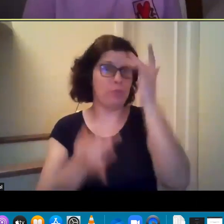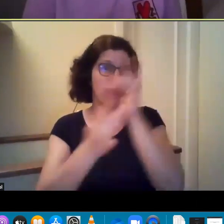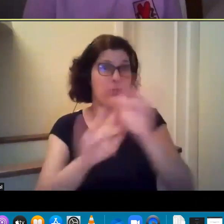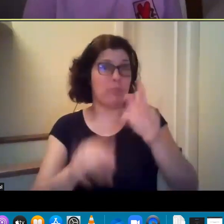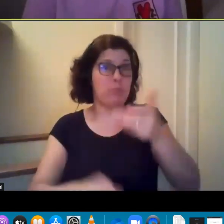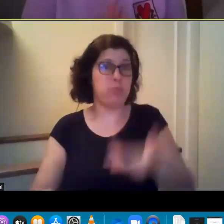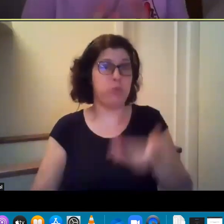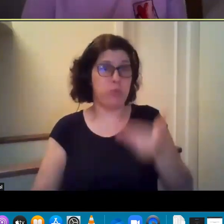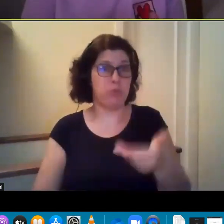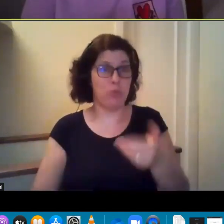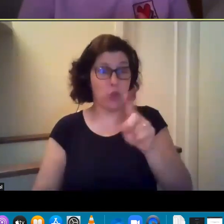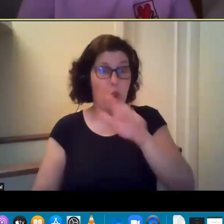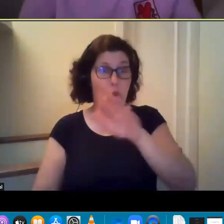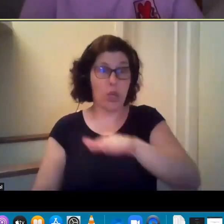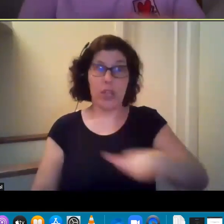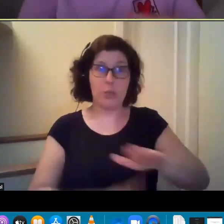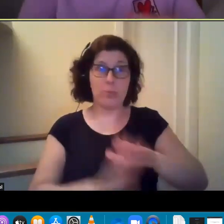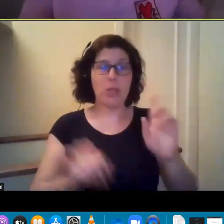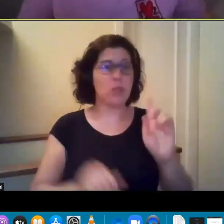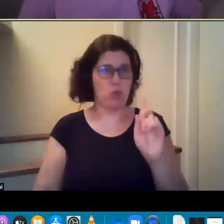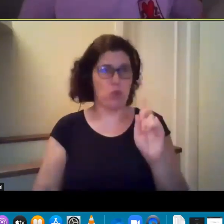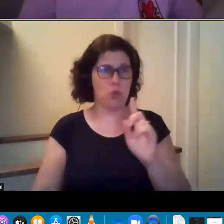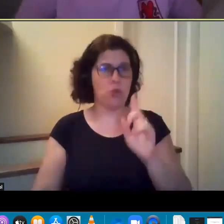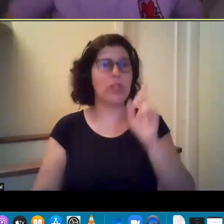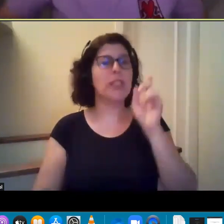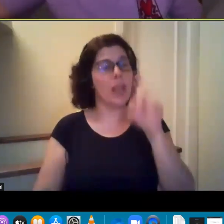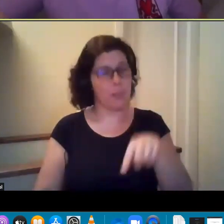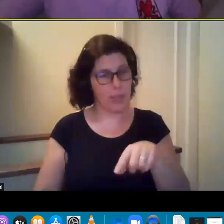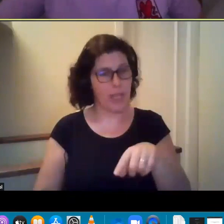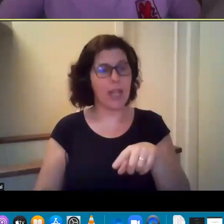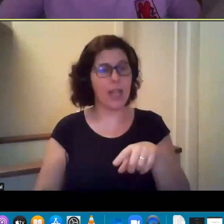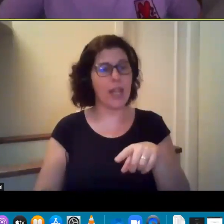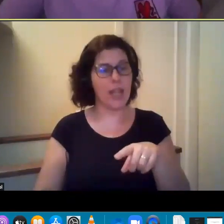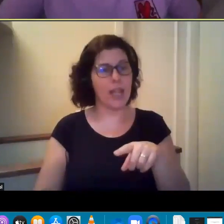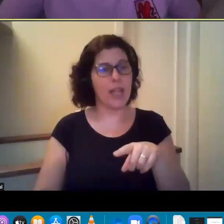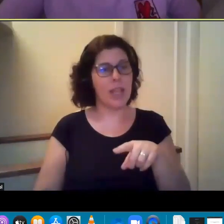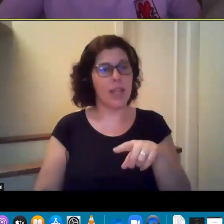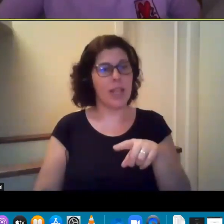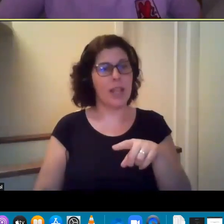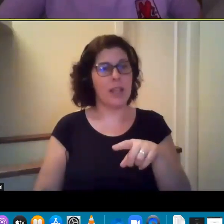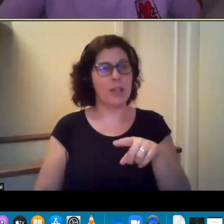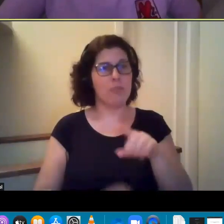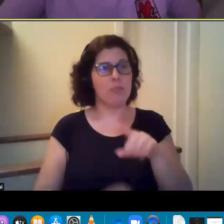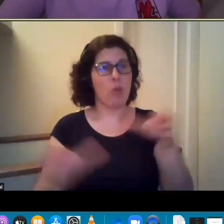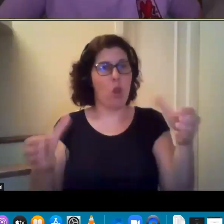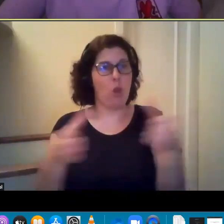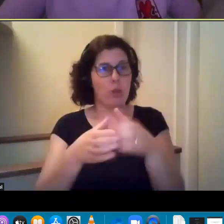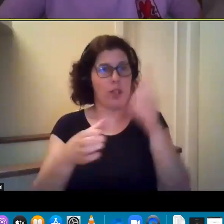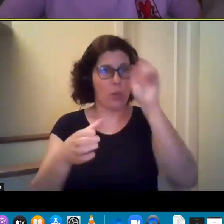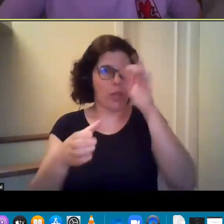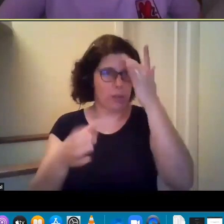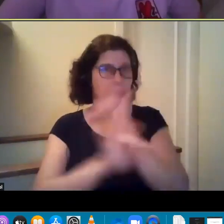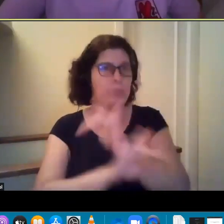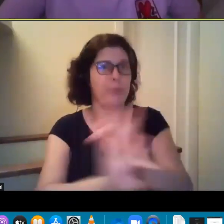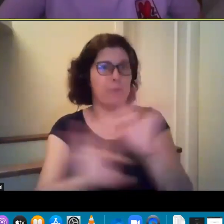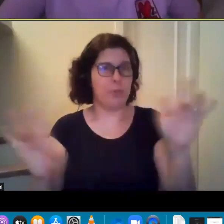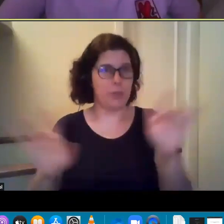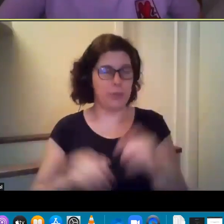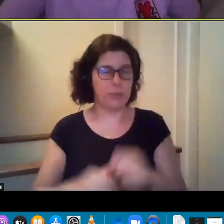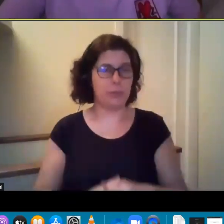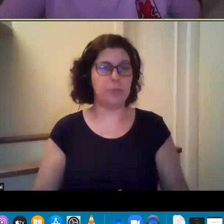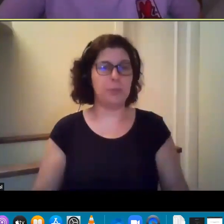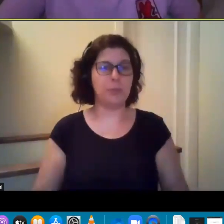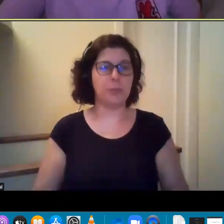a los menores, que por supuesto, pero también es algo mucho más a nivel general de la comunidad educativa. Y bueno, finalmente